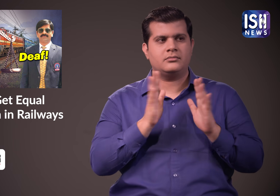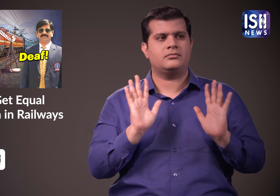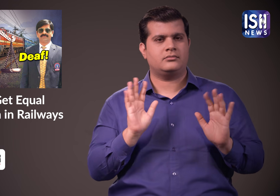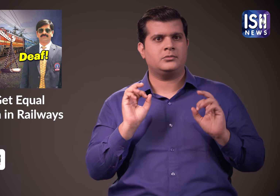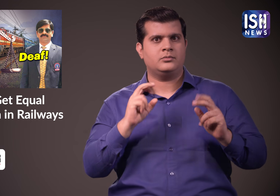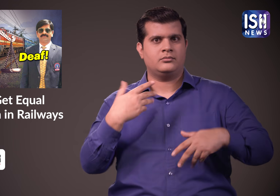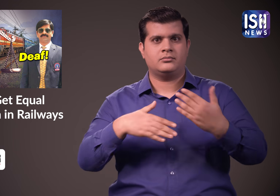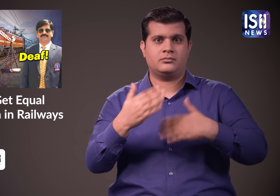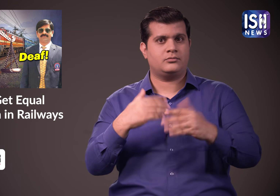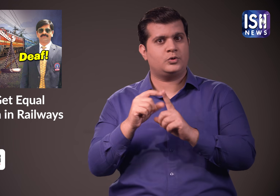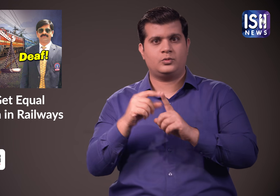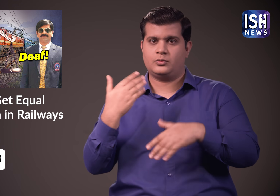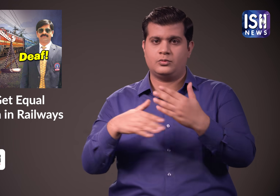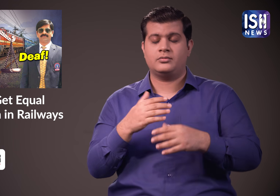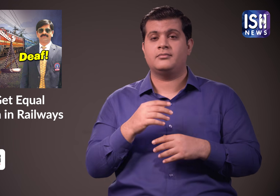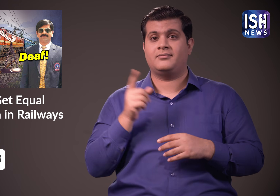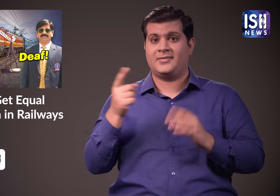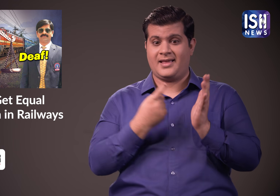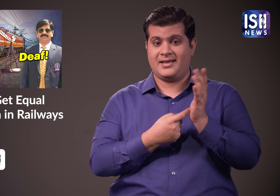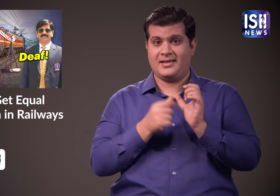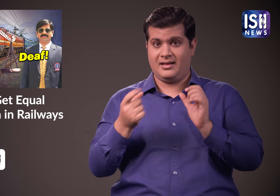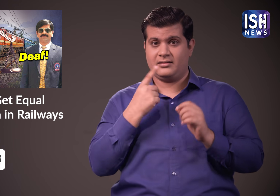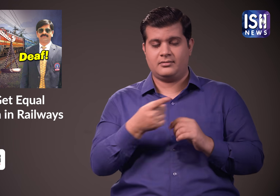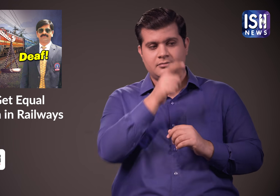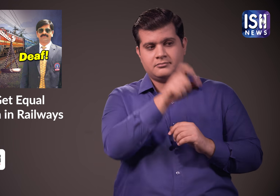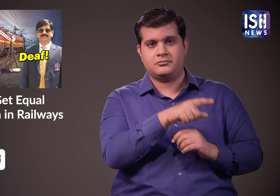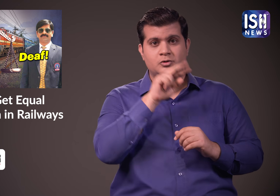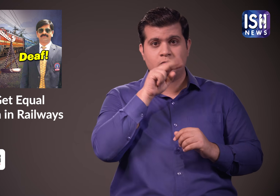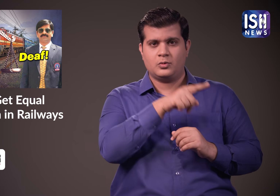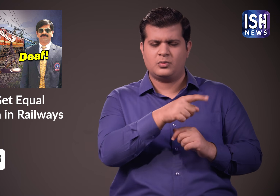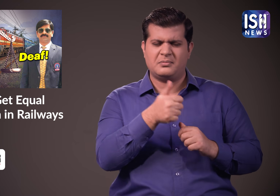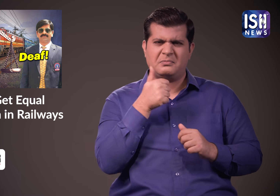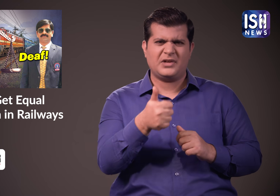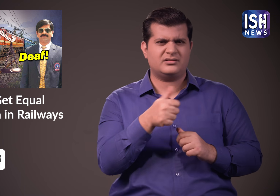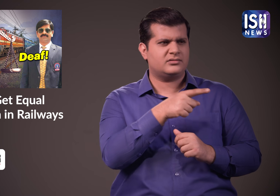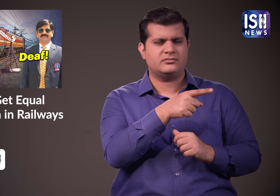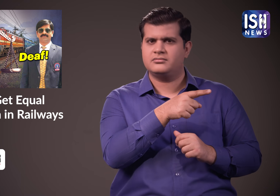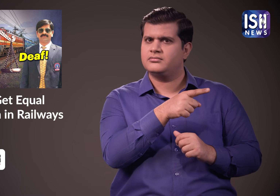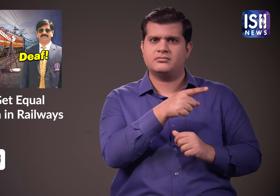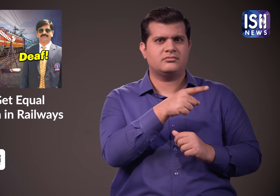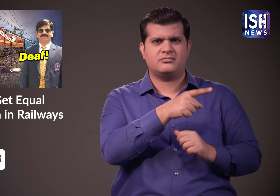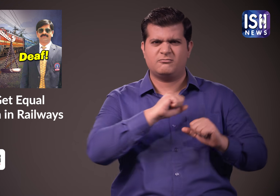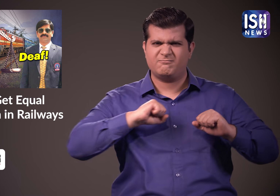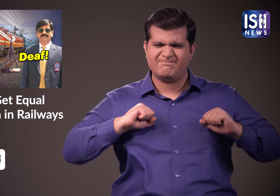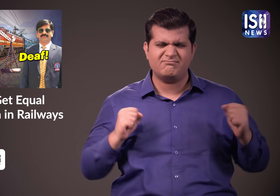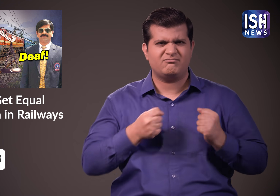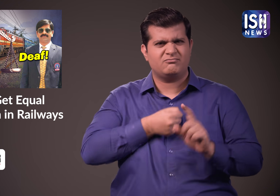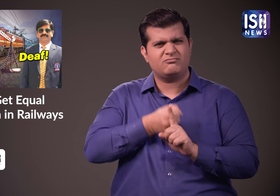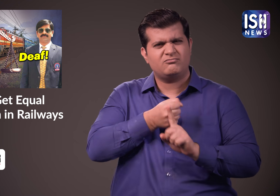उमीद है कि रेल्वे ने प्रक्रिया शुरू कर दी होगी आयुक्तमाकर ने सोनु वर्मा की महनत और सक्रियता की सरहाना की